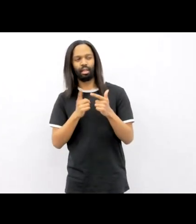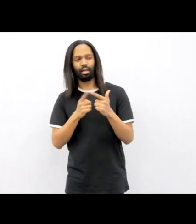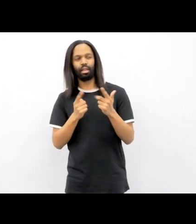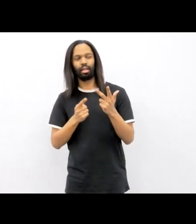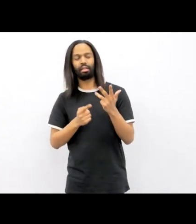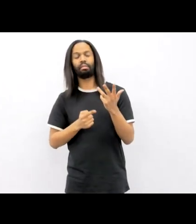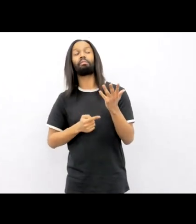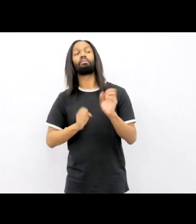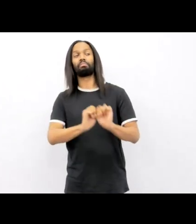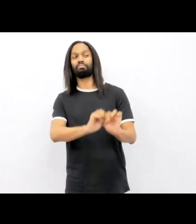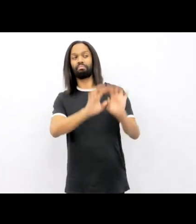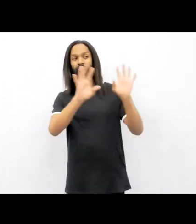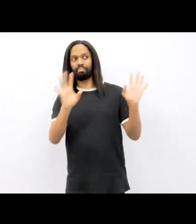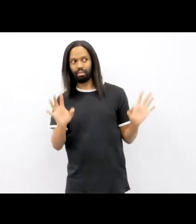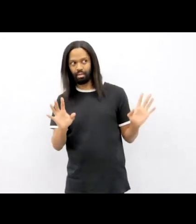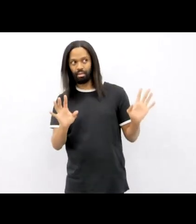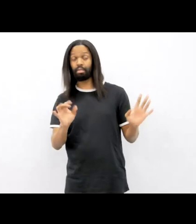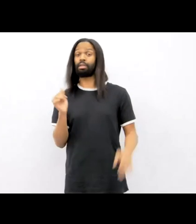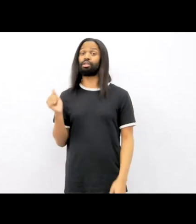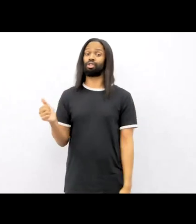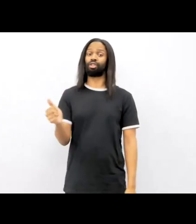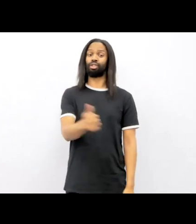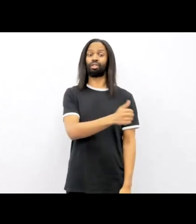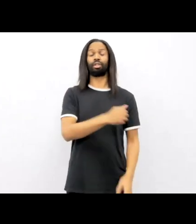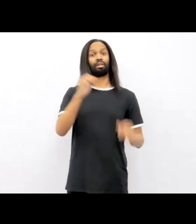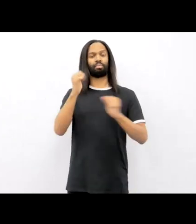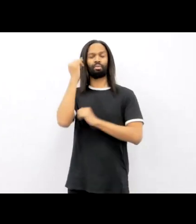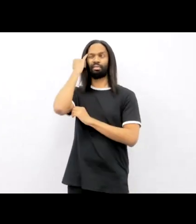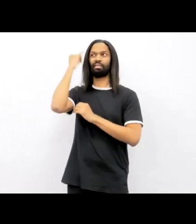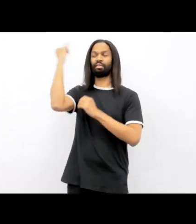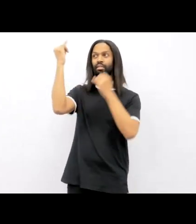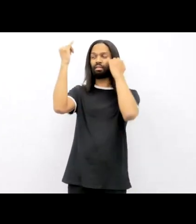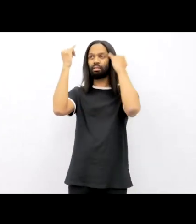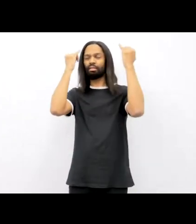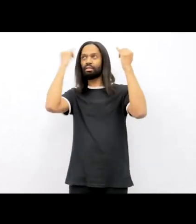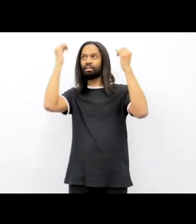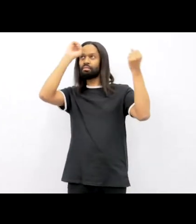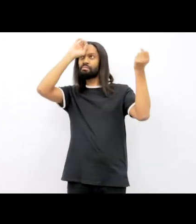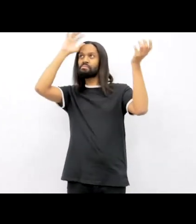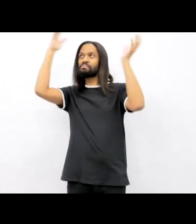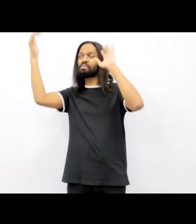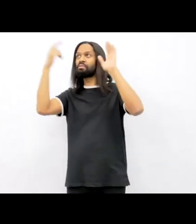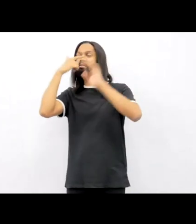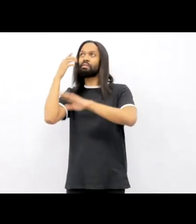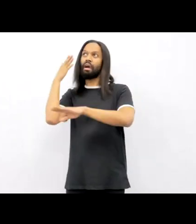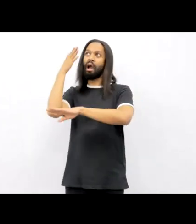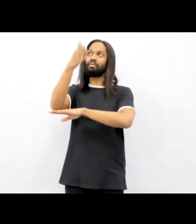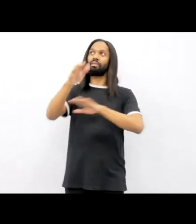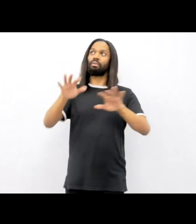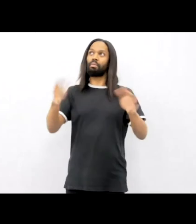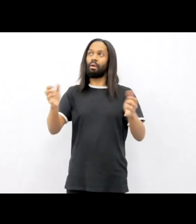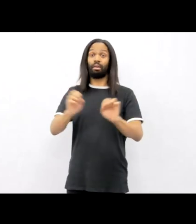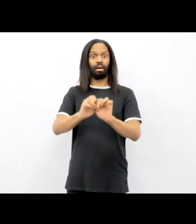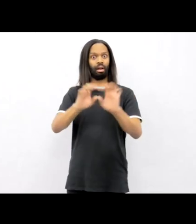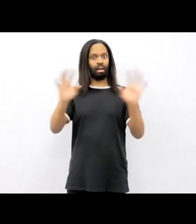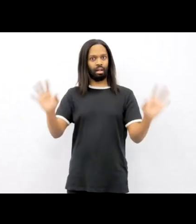des premières idées premières pensées sur le devenir de ce site en tout cas on a pu visualiser